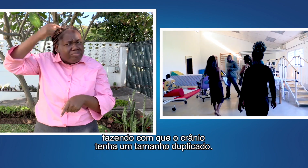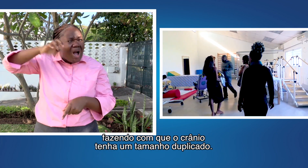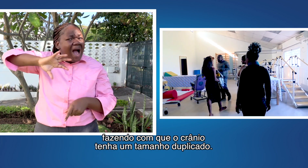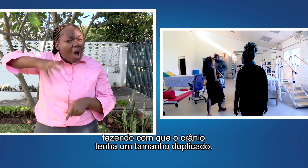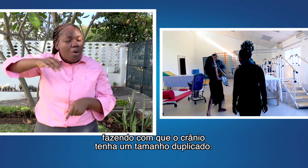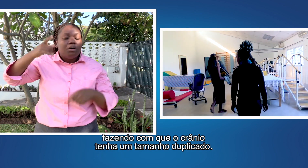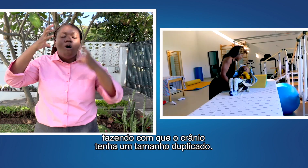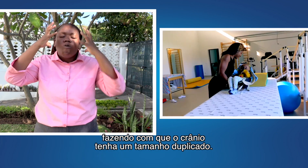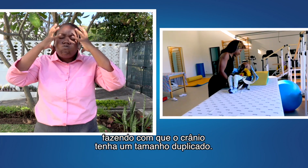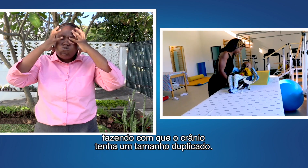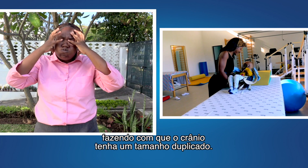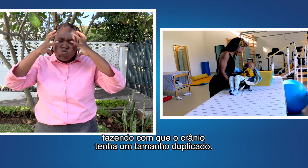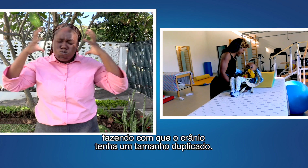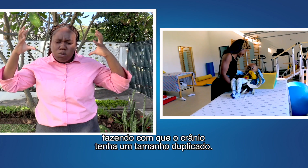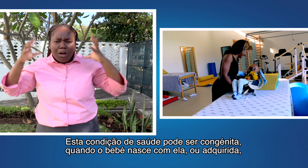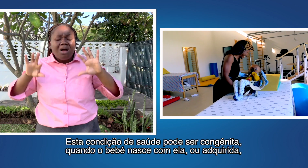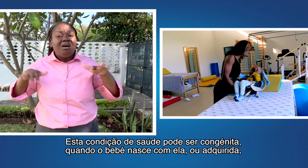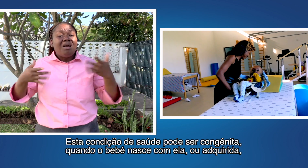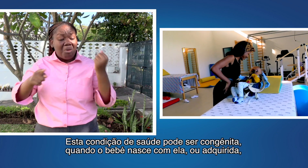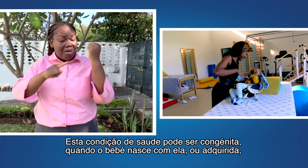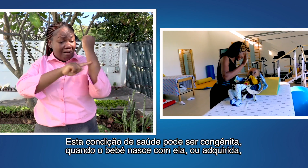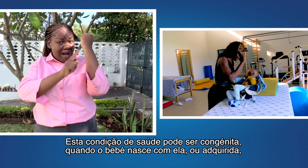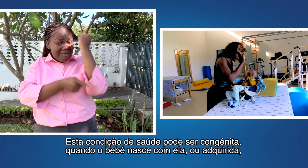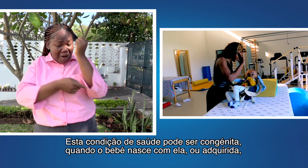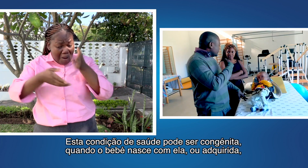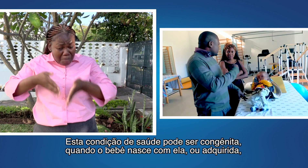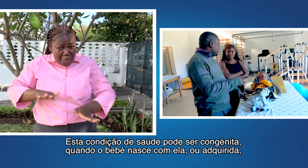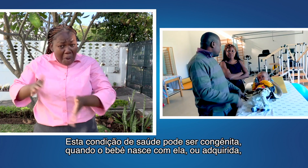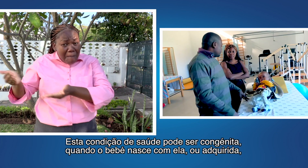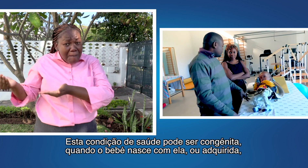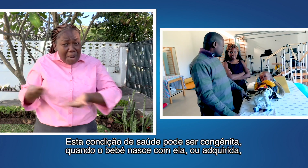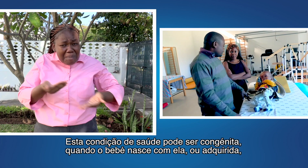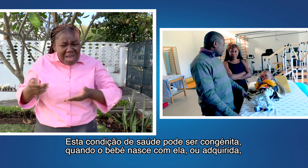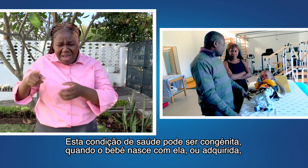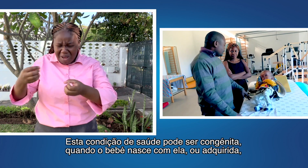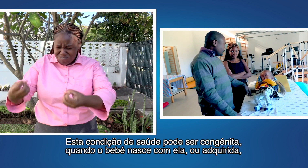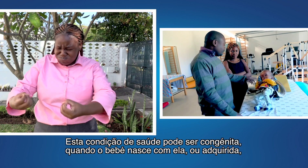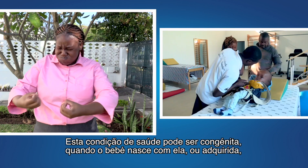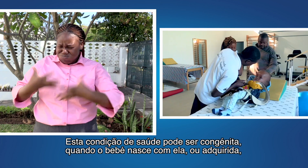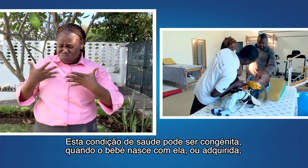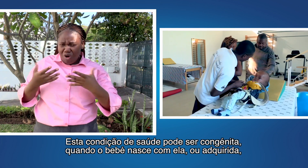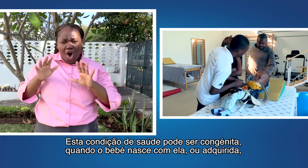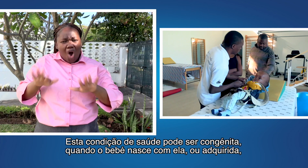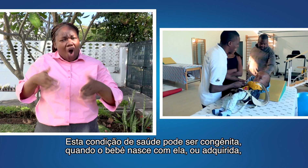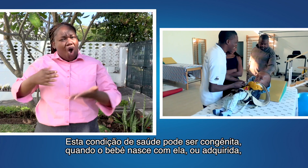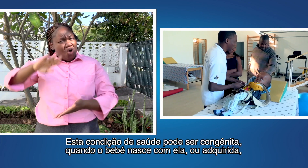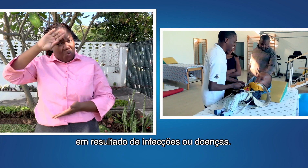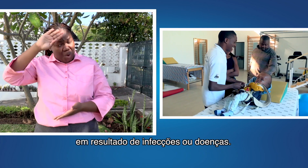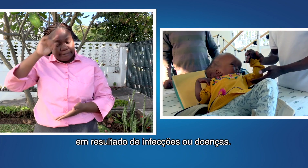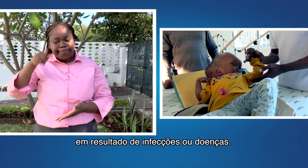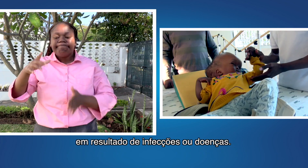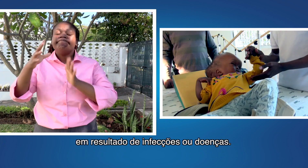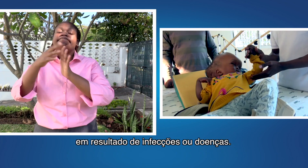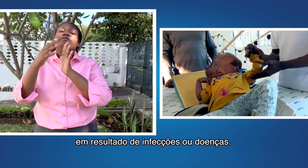crânio tenha um tamanho duplicado. Esta condição de saúde pode ser congênita quando o bebê nasce com ela ou adquirida